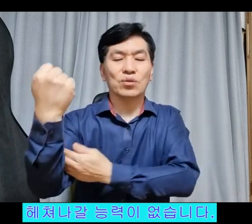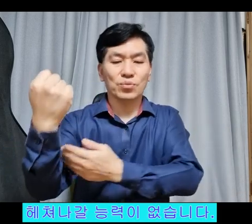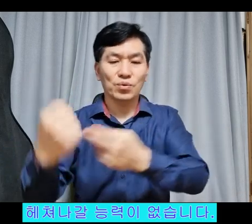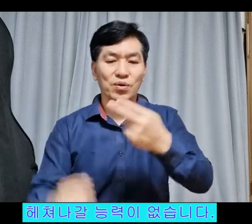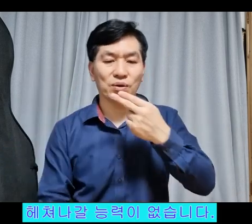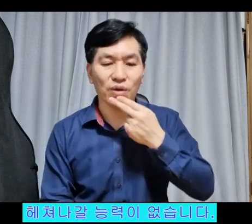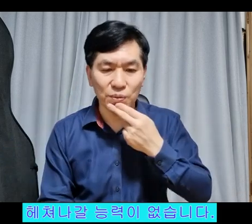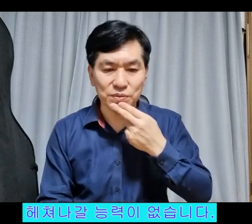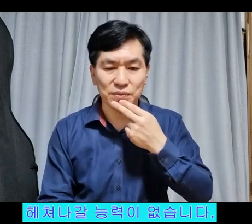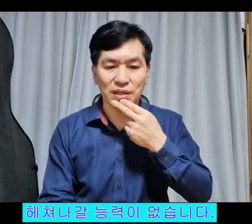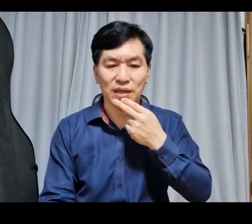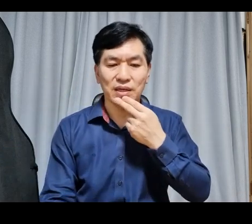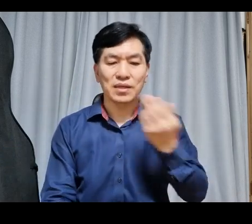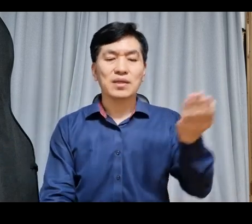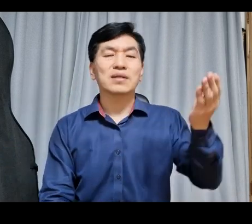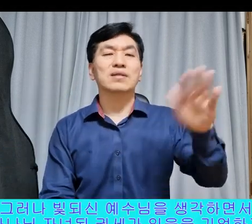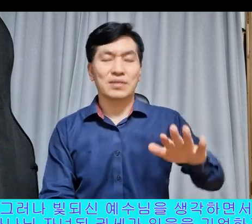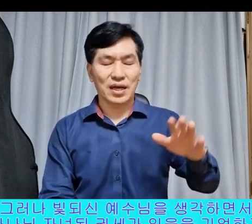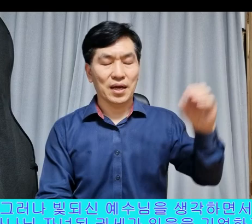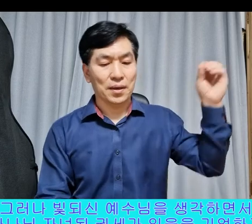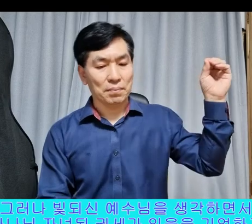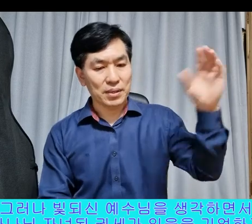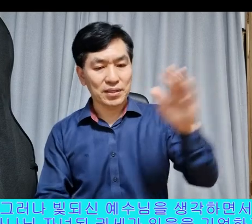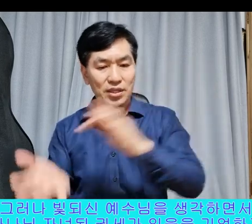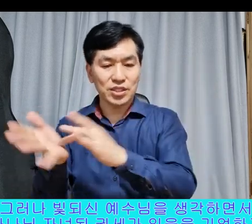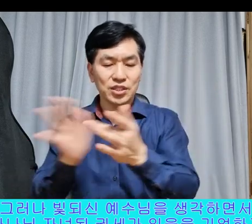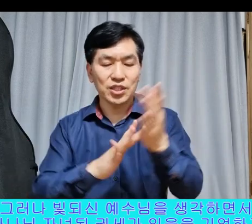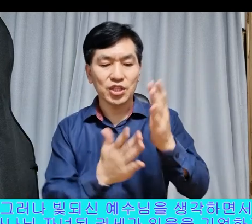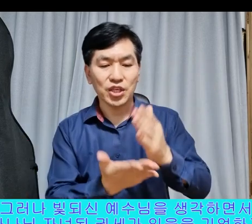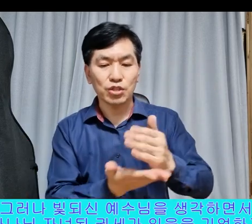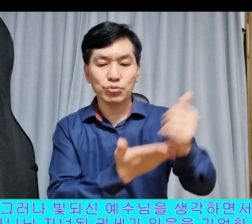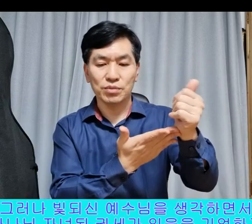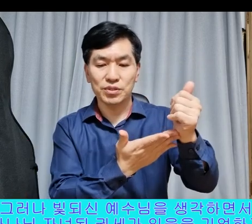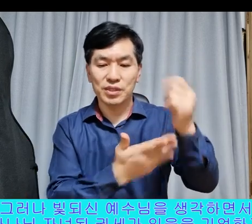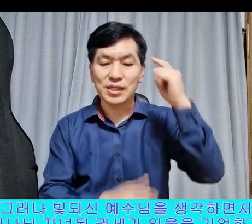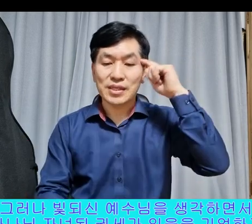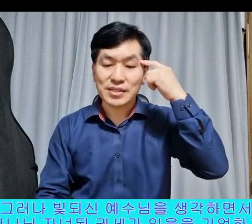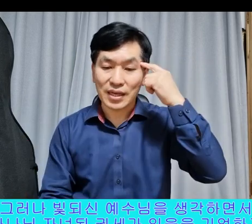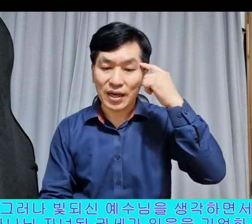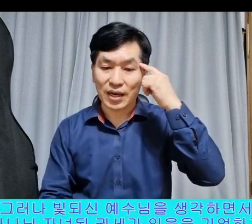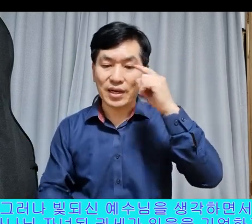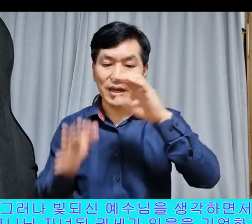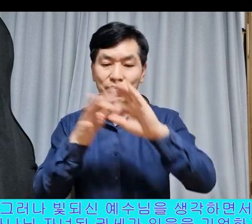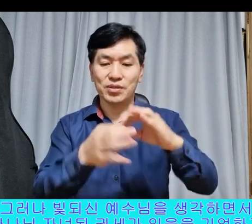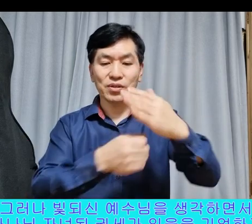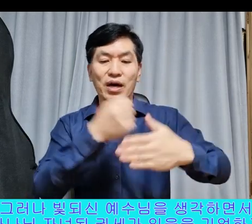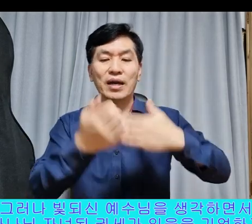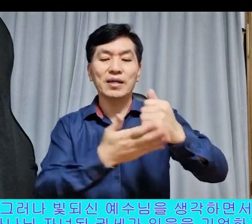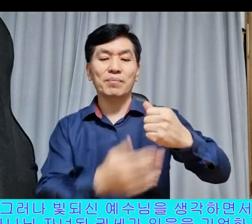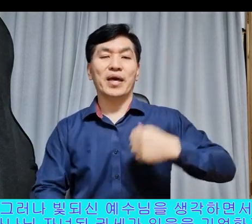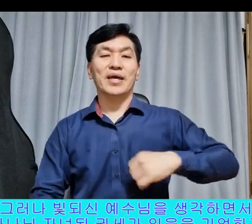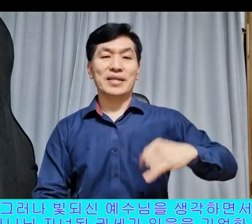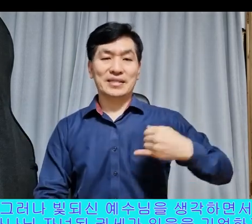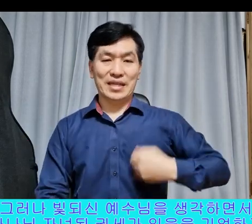능력도 없습니다. 그러나 빛 대신 예수님을 생각하면서 하나님의